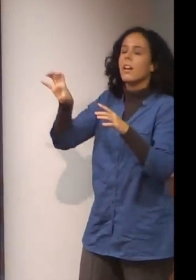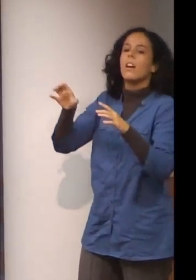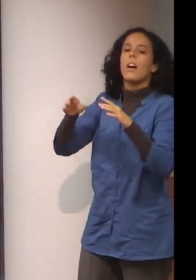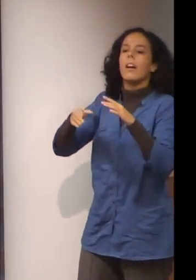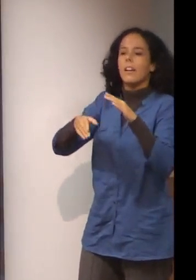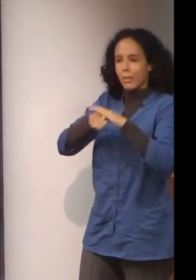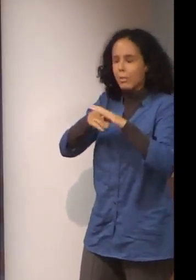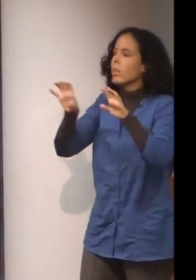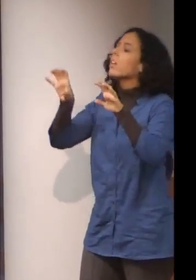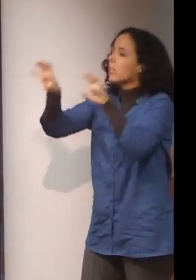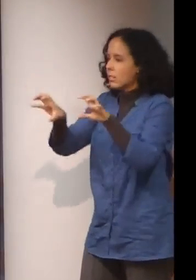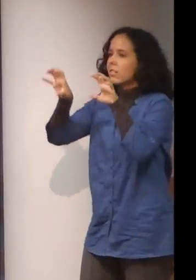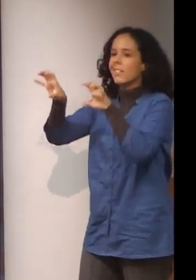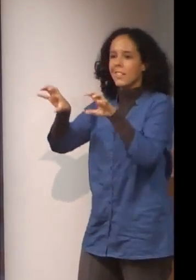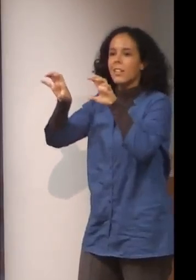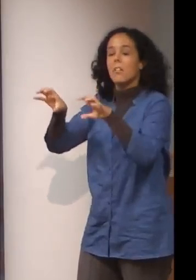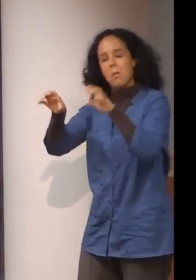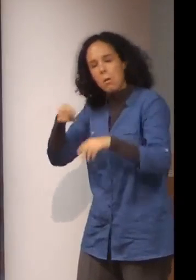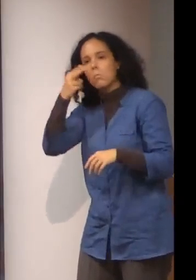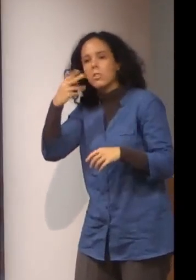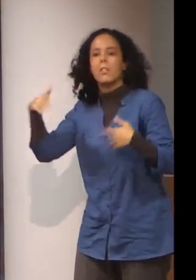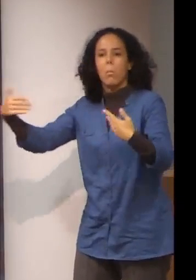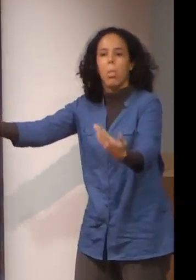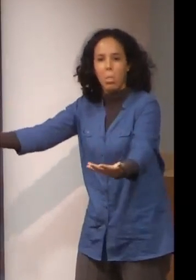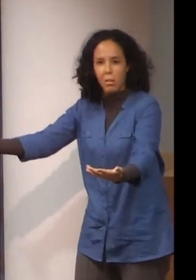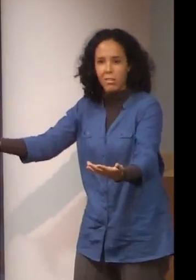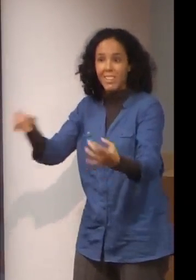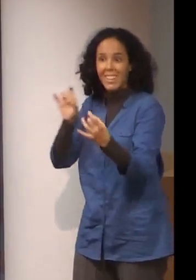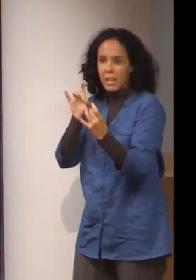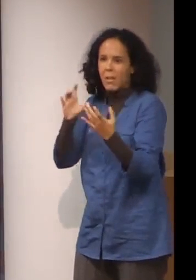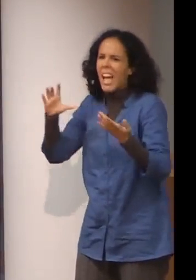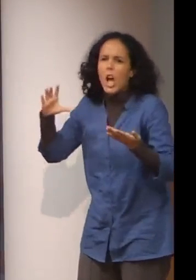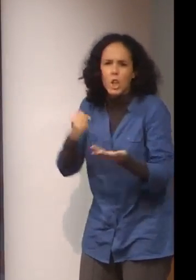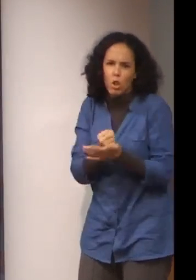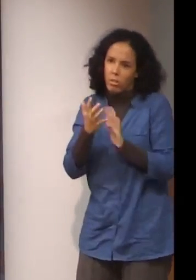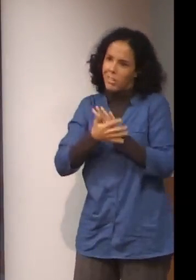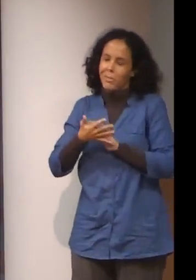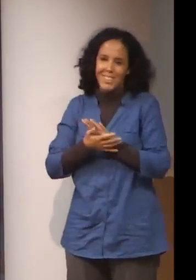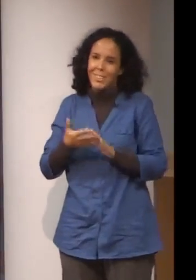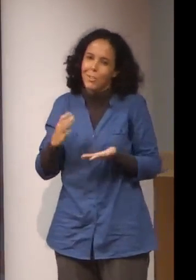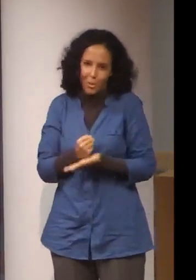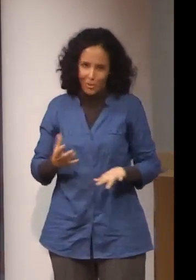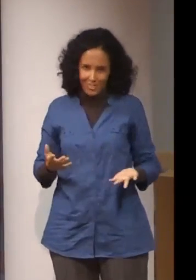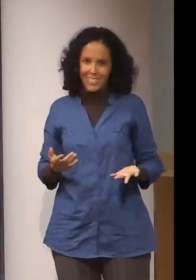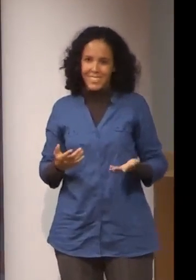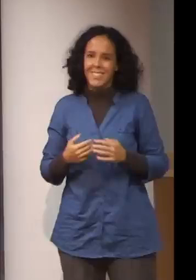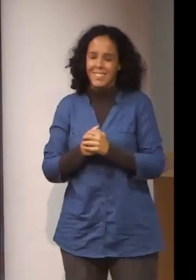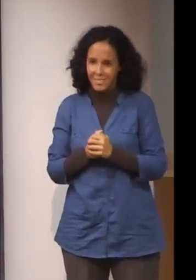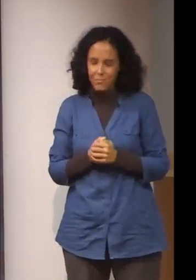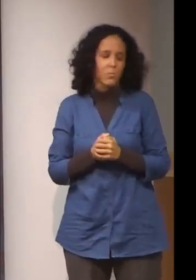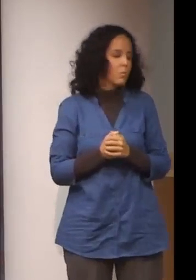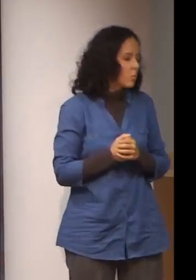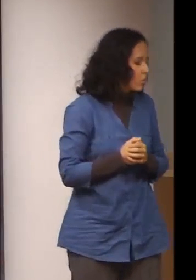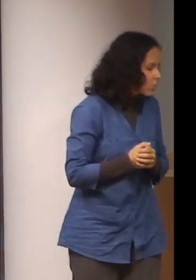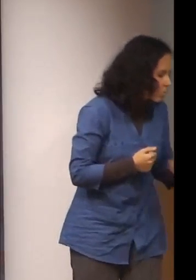este otro. Hacía las matizaciones pertinentes. Y así iba discurriendo todo el vídeo. Todo en lengua